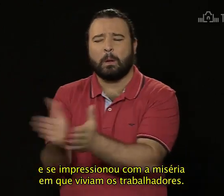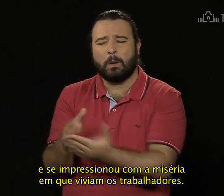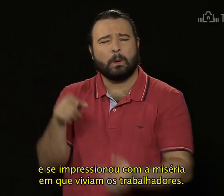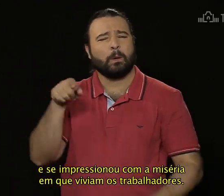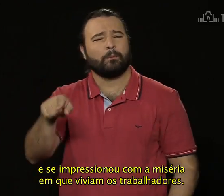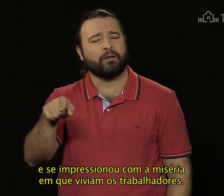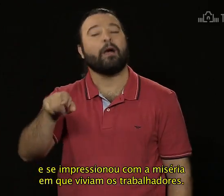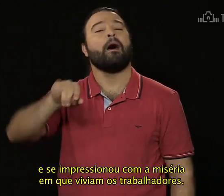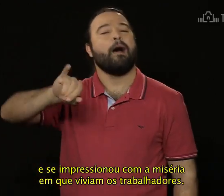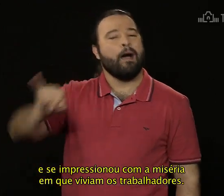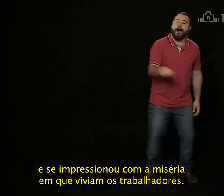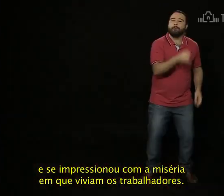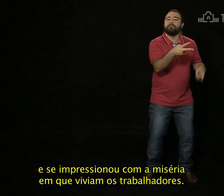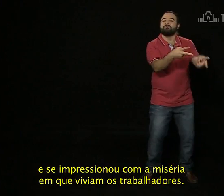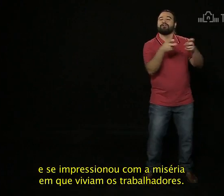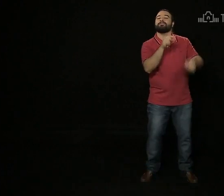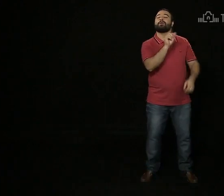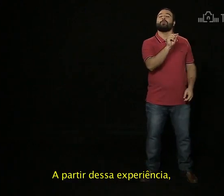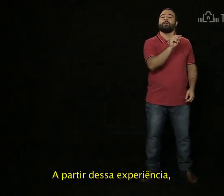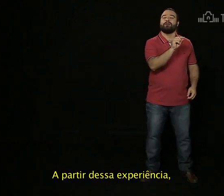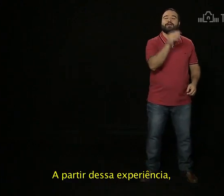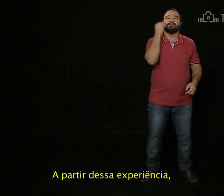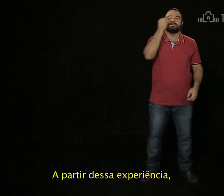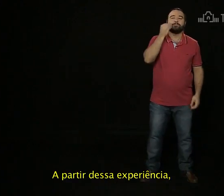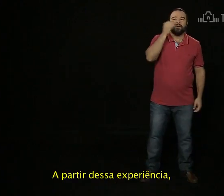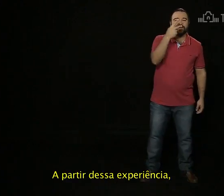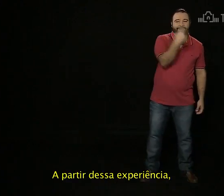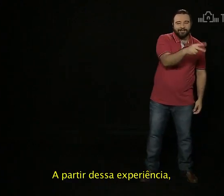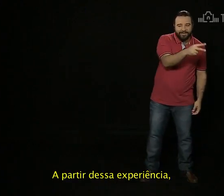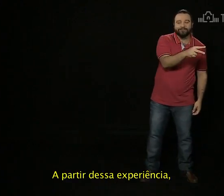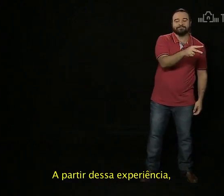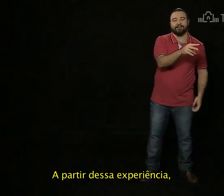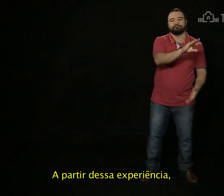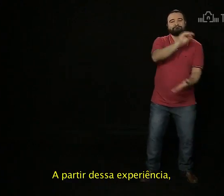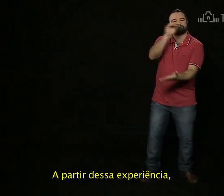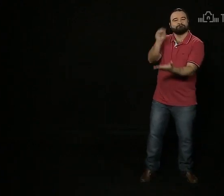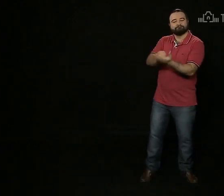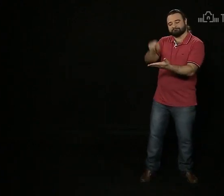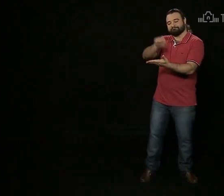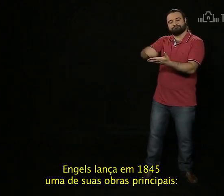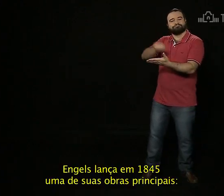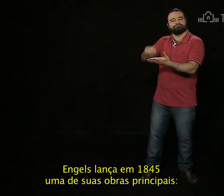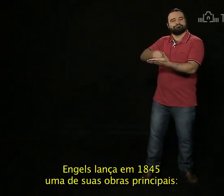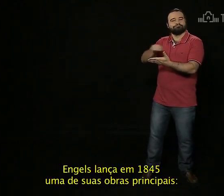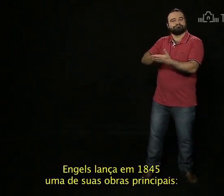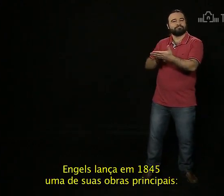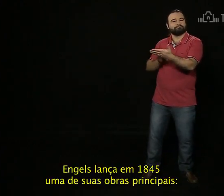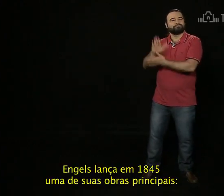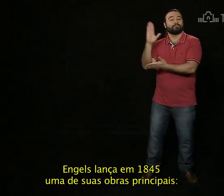os trabalhadores A partir dessa experiência Engels lança em